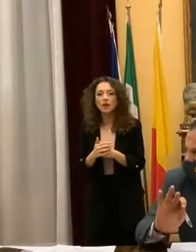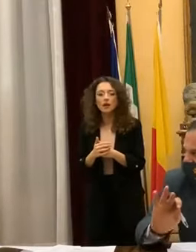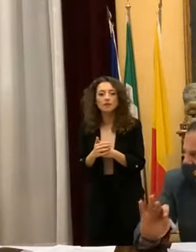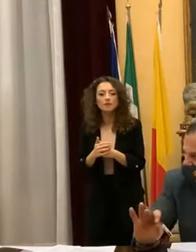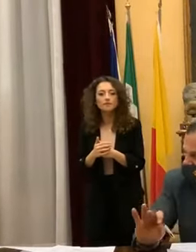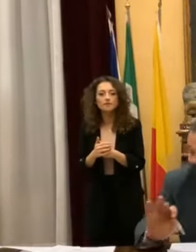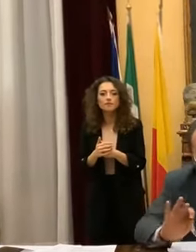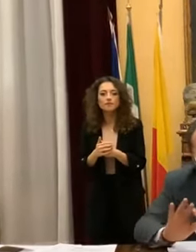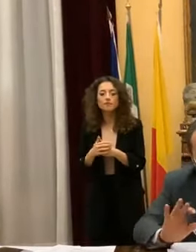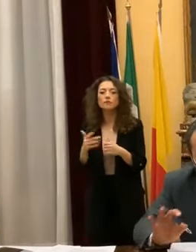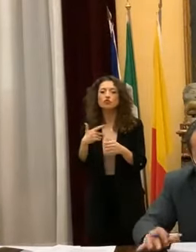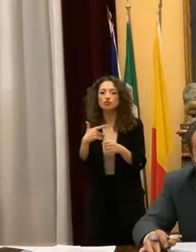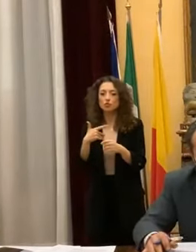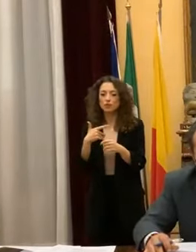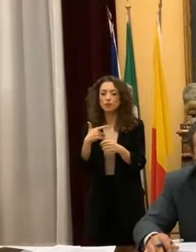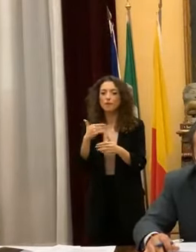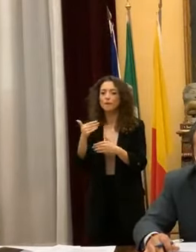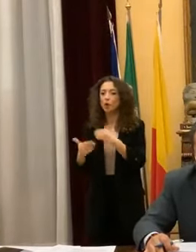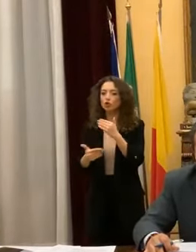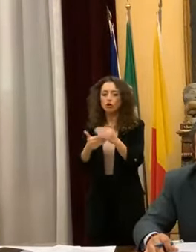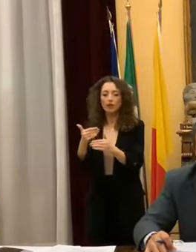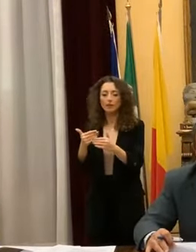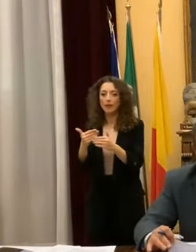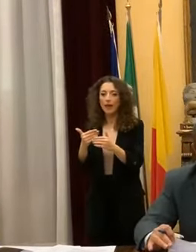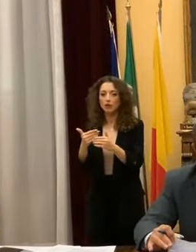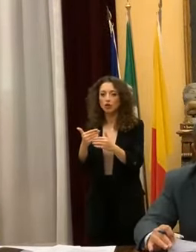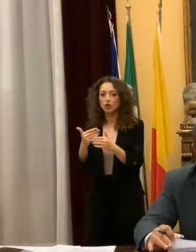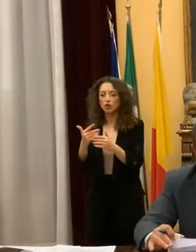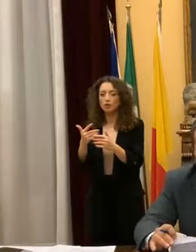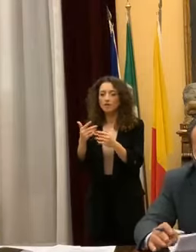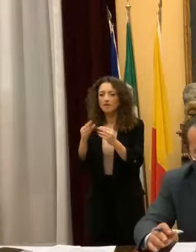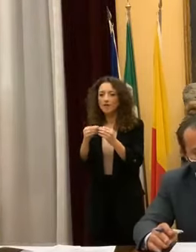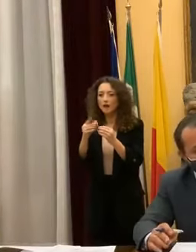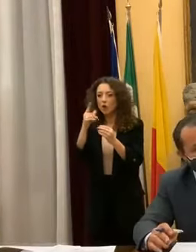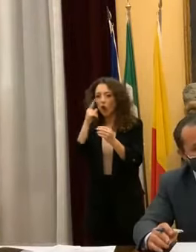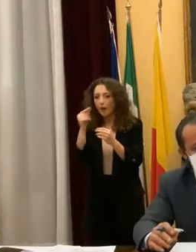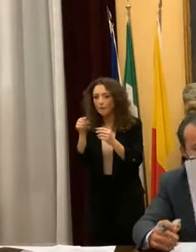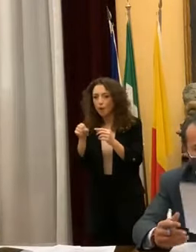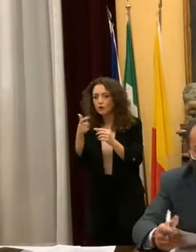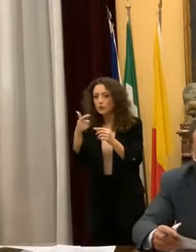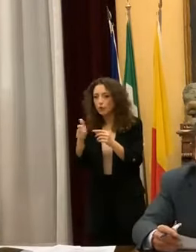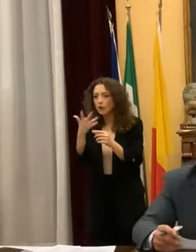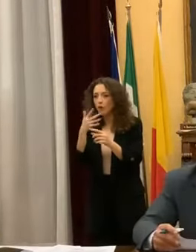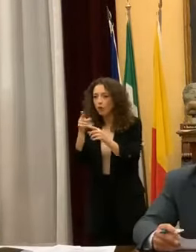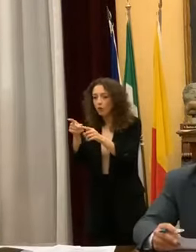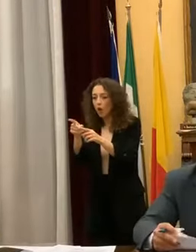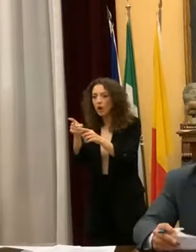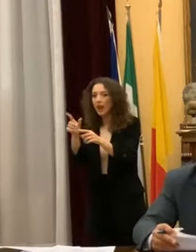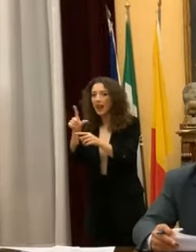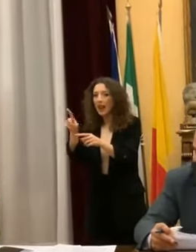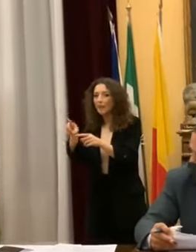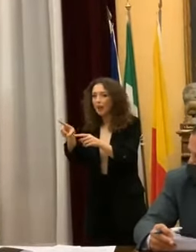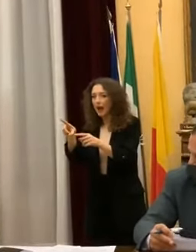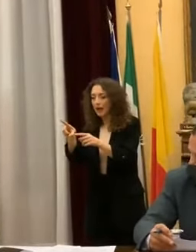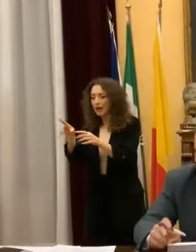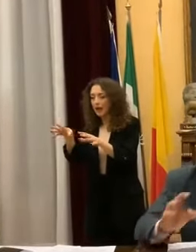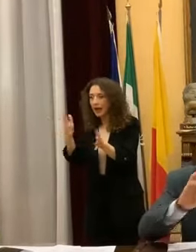artatamente creato per perdere tempo nella speranza di salvare La Paglia. La Paglia non ha resistito più,